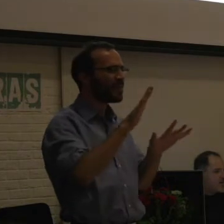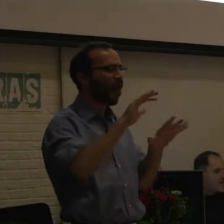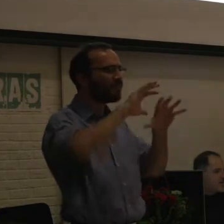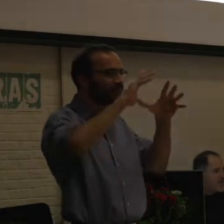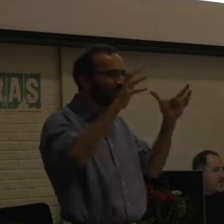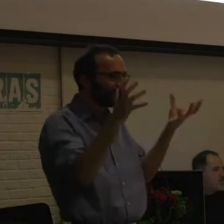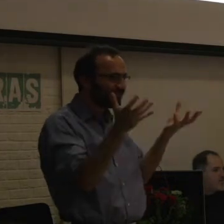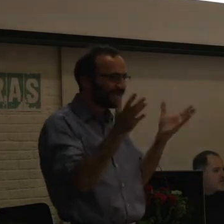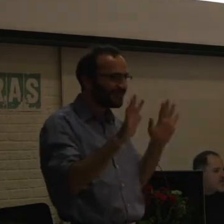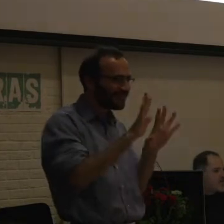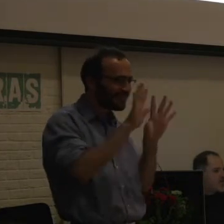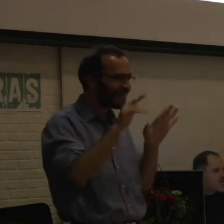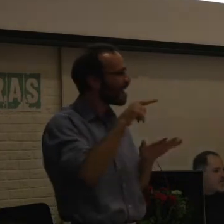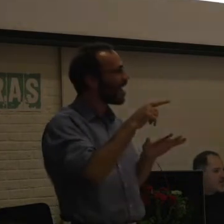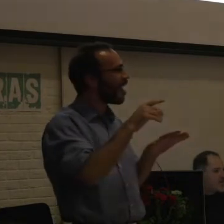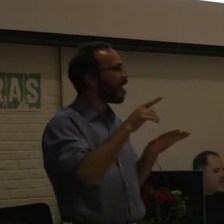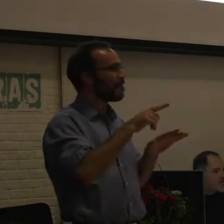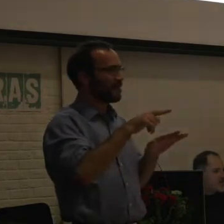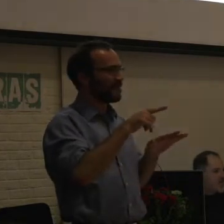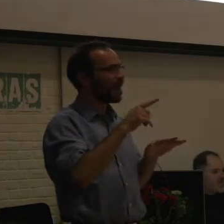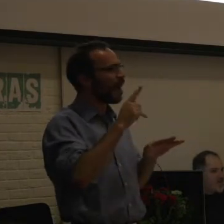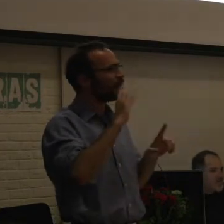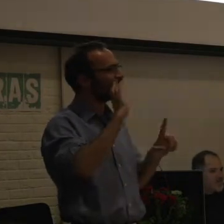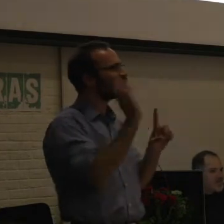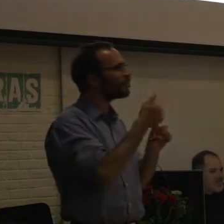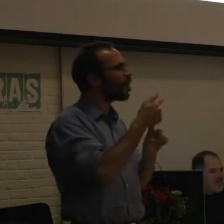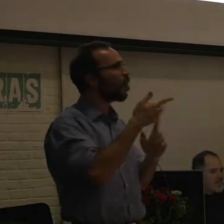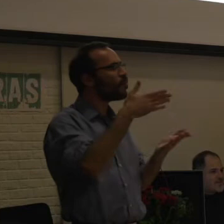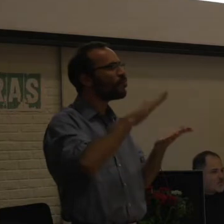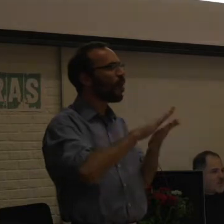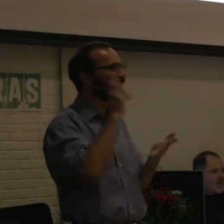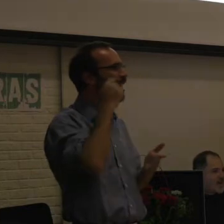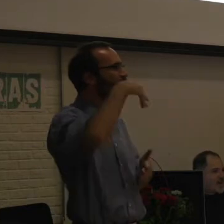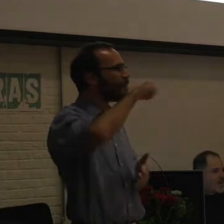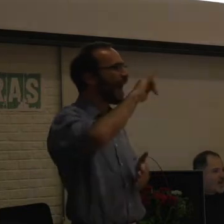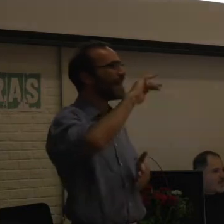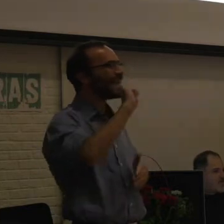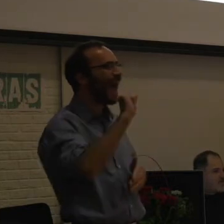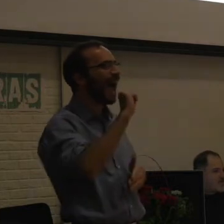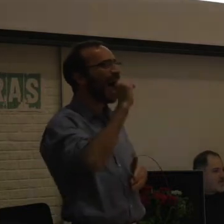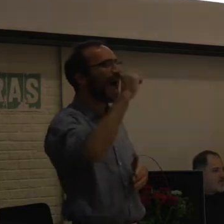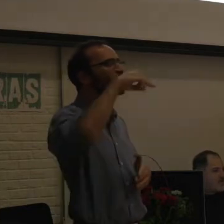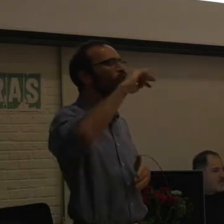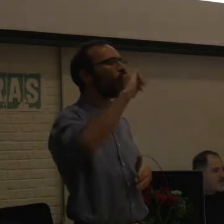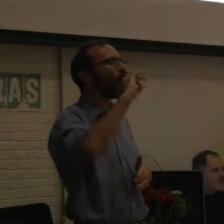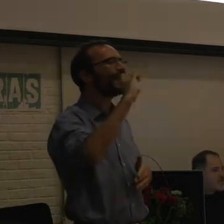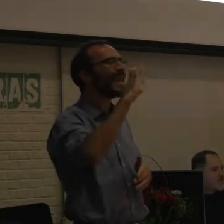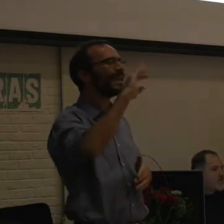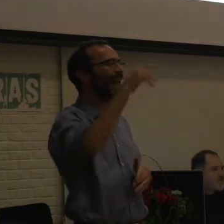francés, que pronosticó la muerte de María Antonieta. Bueno, pues surge a comienzos del siglo XX una